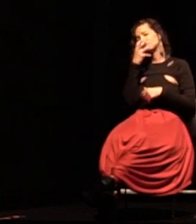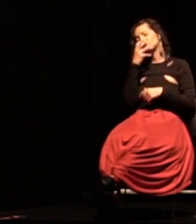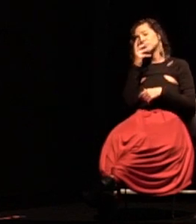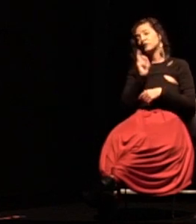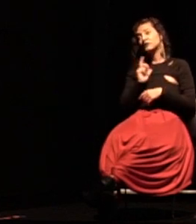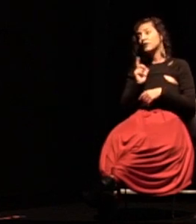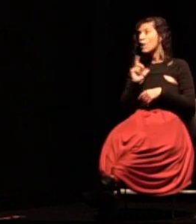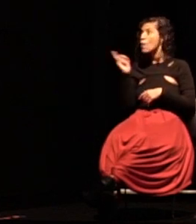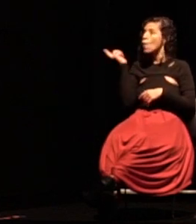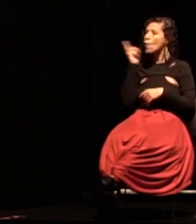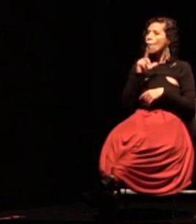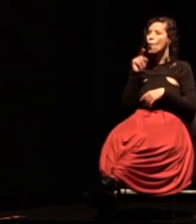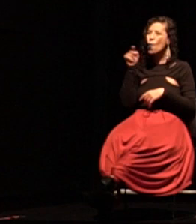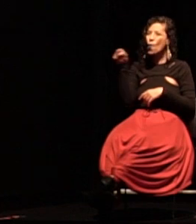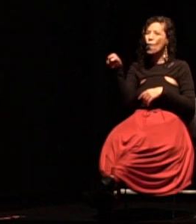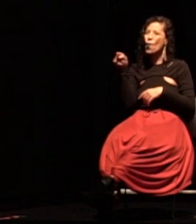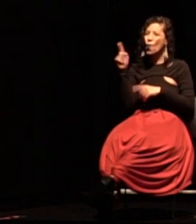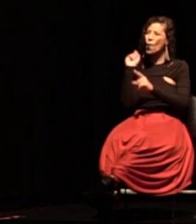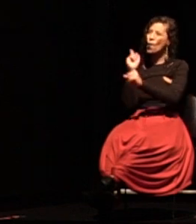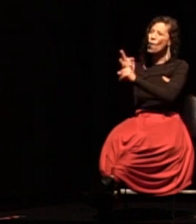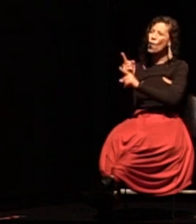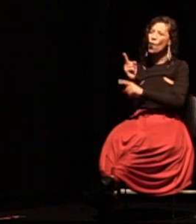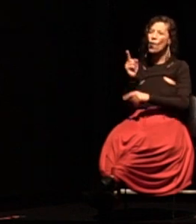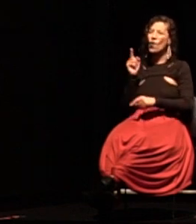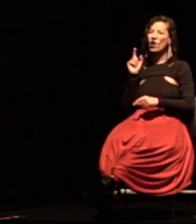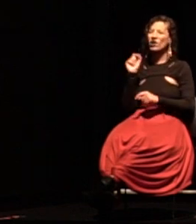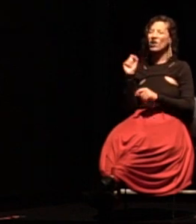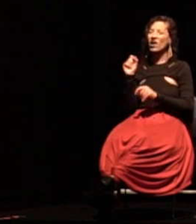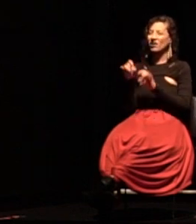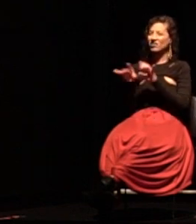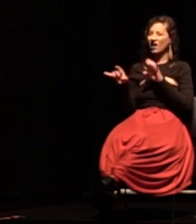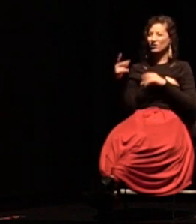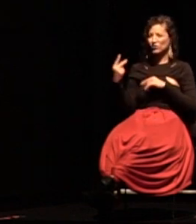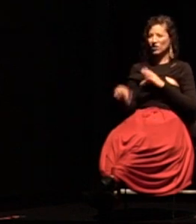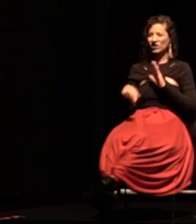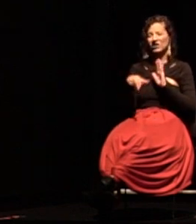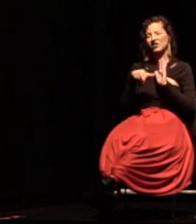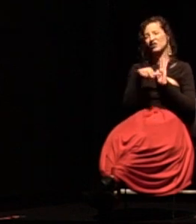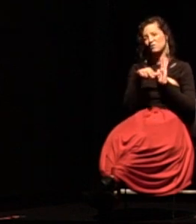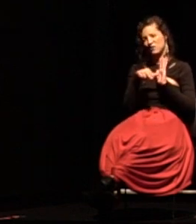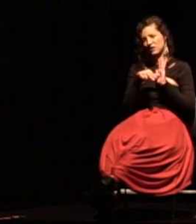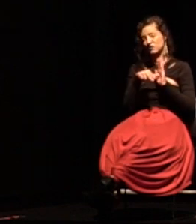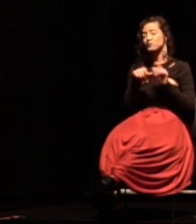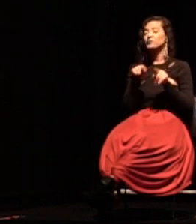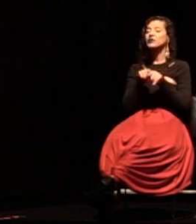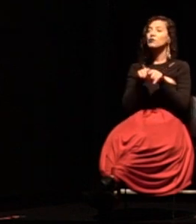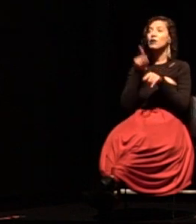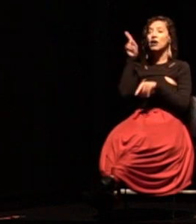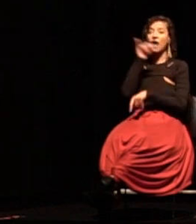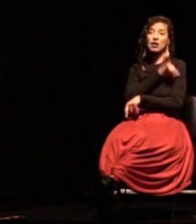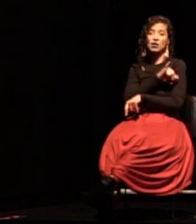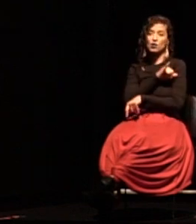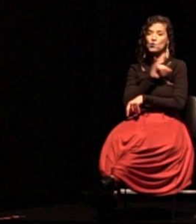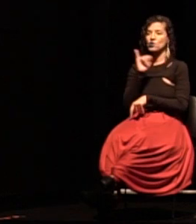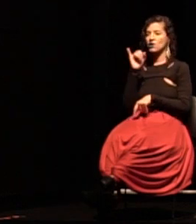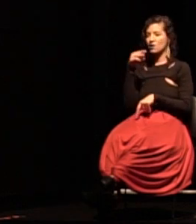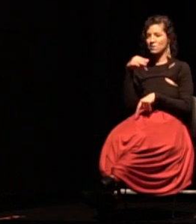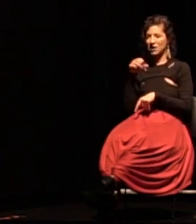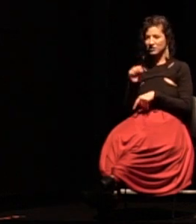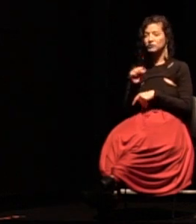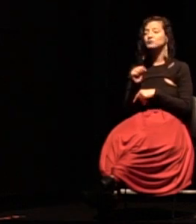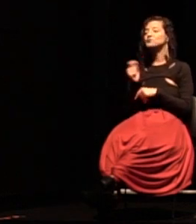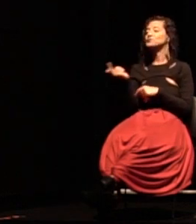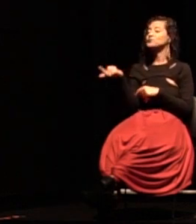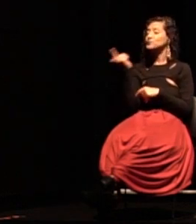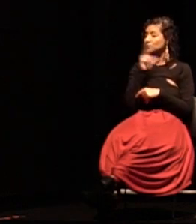se tenha conseguido, com a capacidade dos técnicos do IMS, tanto do Rio quanto daqui de São Paulo, dar a